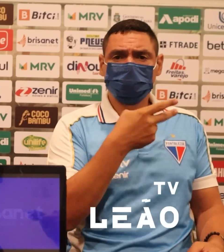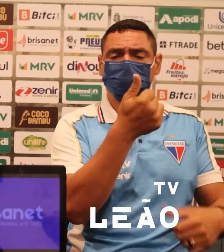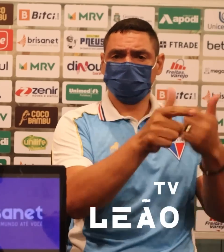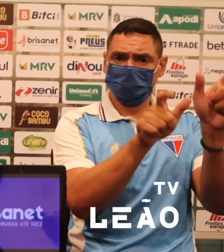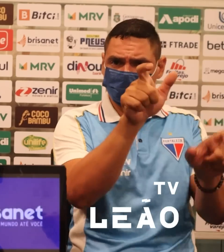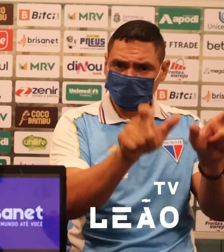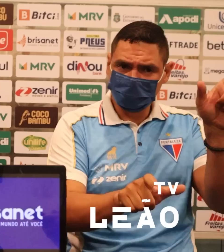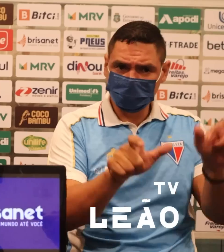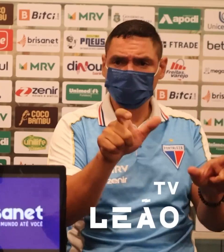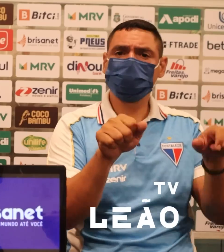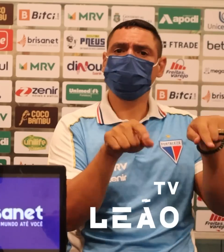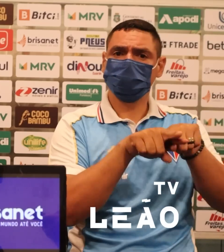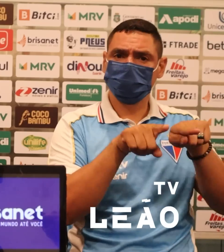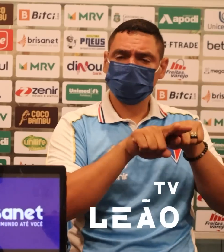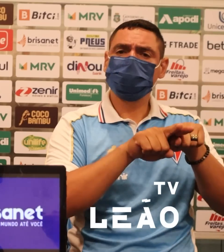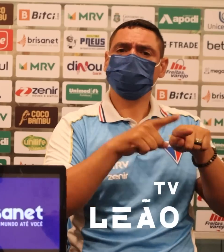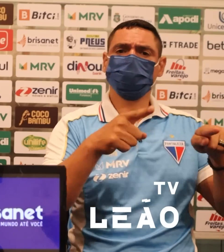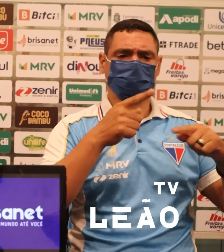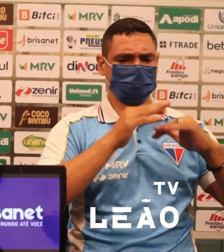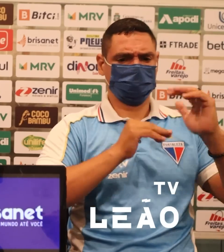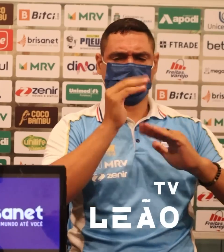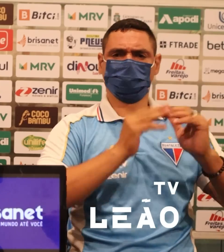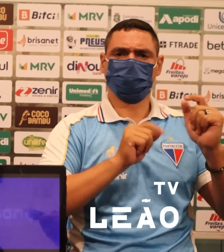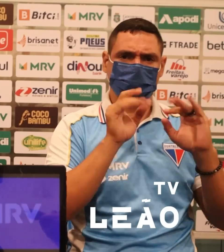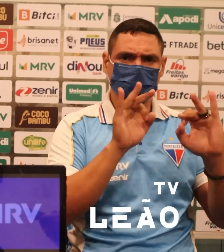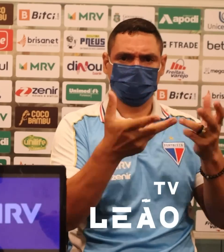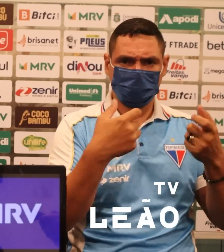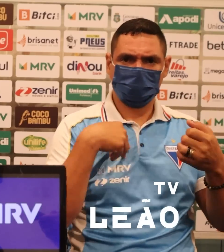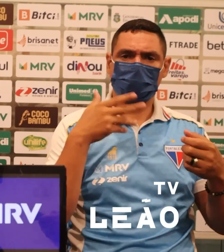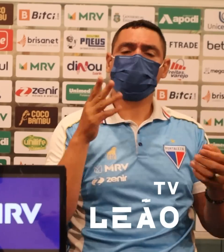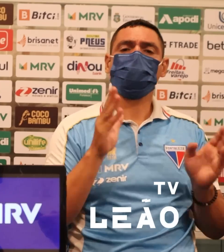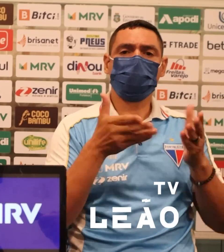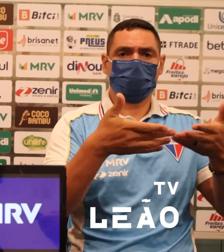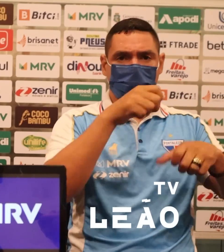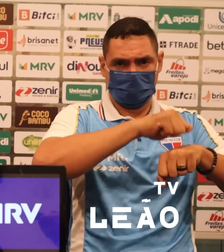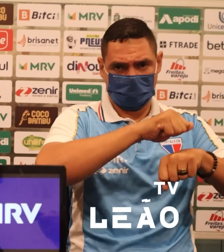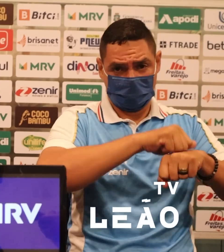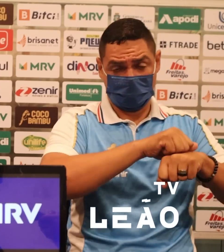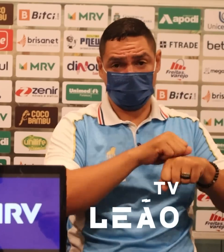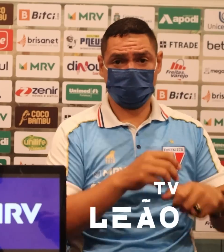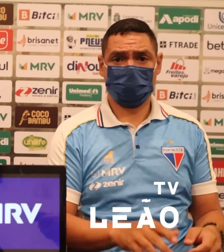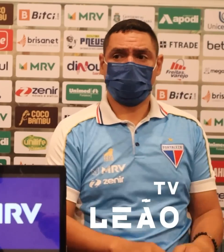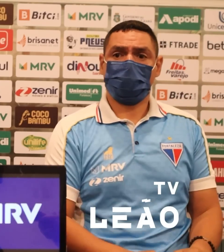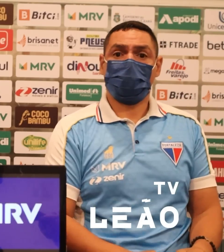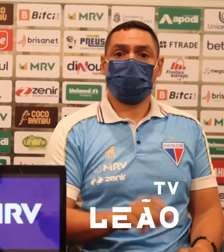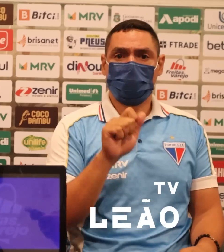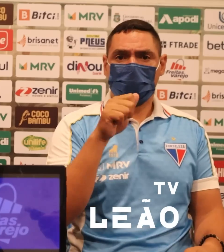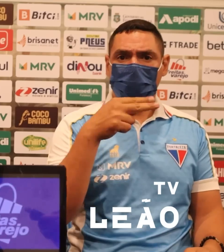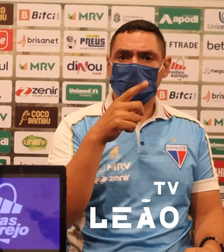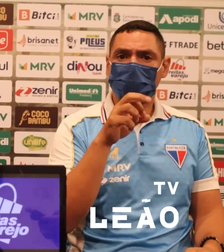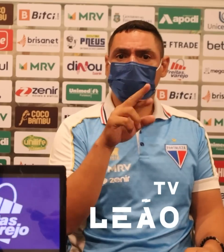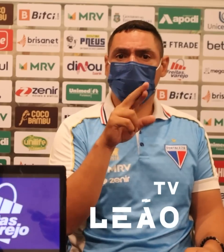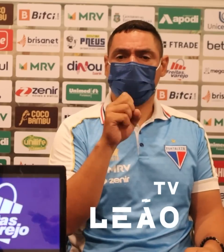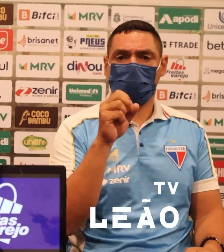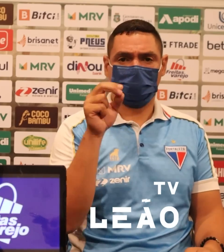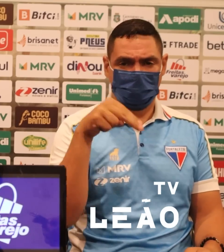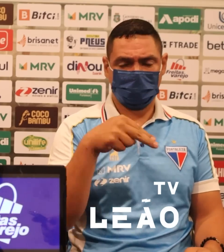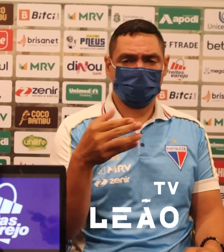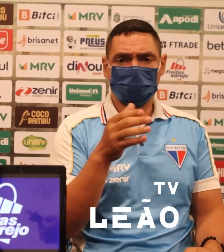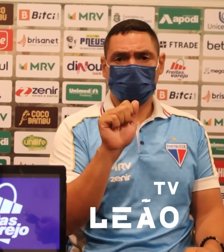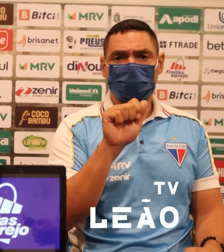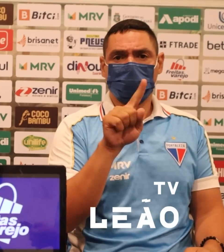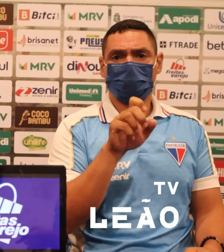buenos profesionales y quieren lo mejor para Fortaleza. Para finalizar, o Anderson Azevedo, do Futebolês,